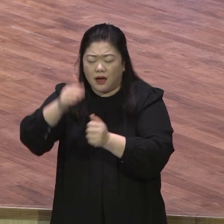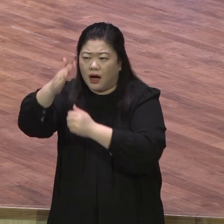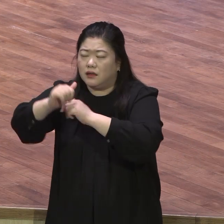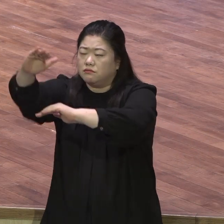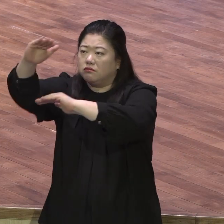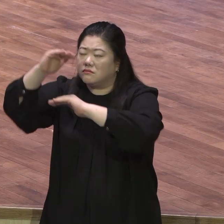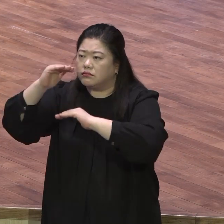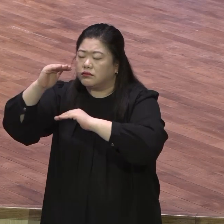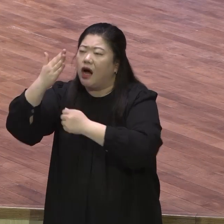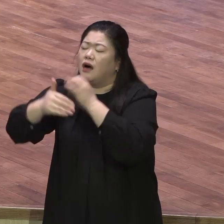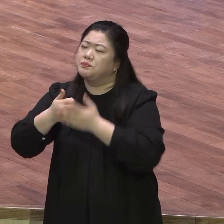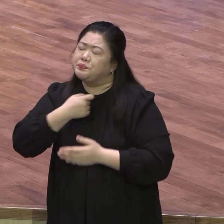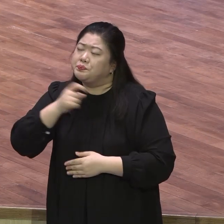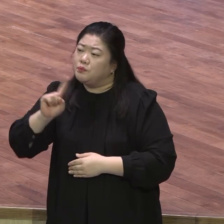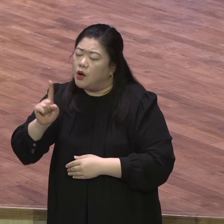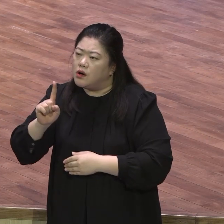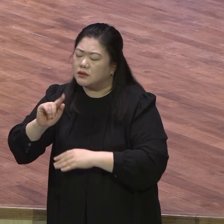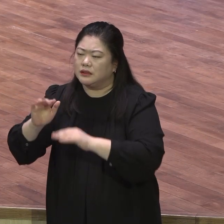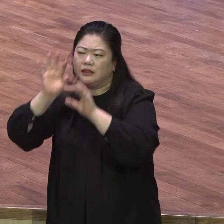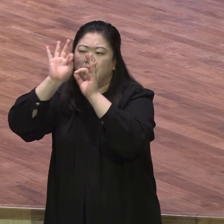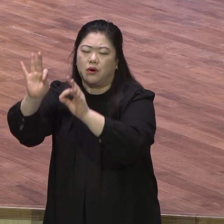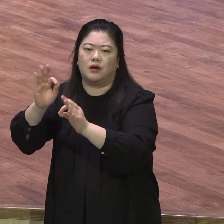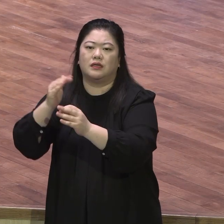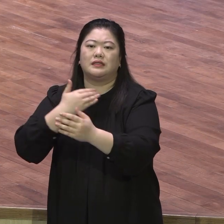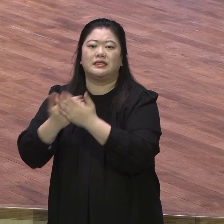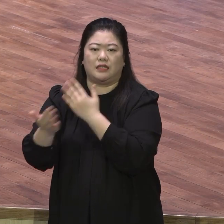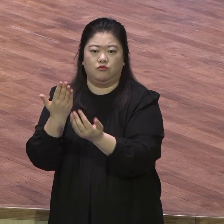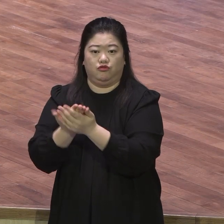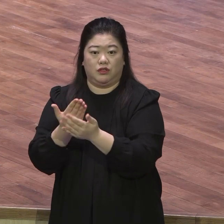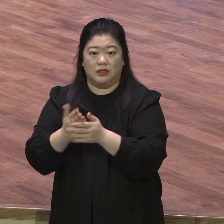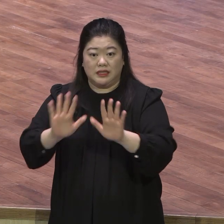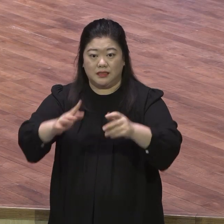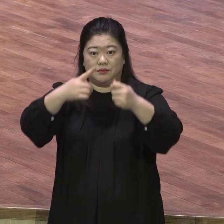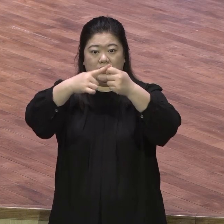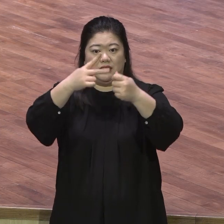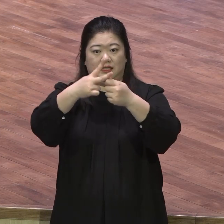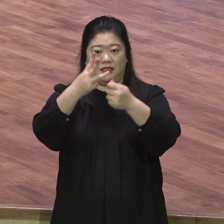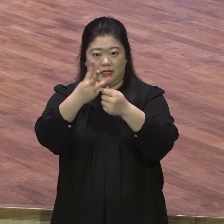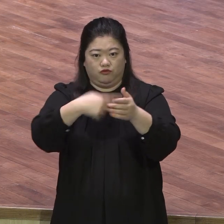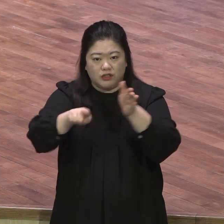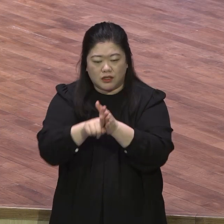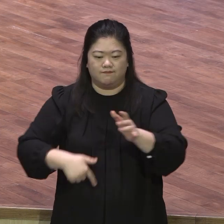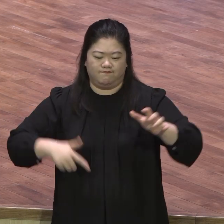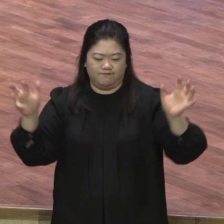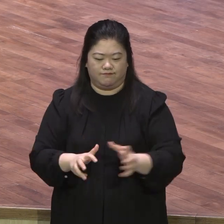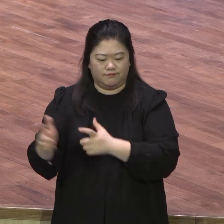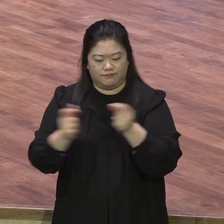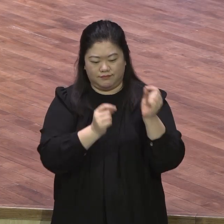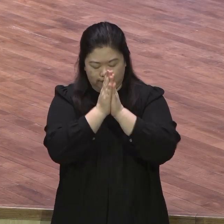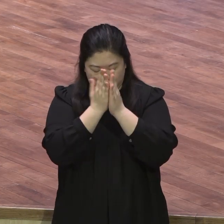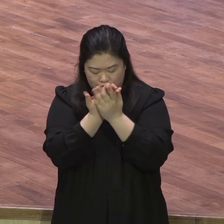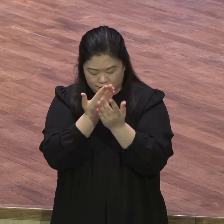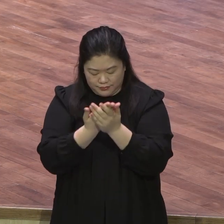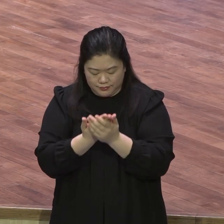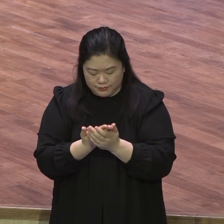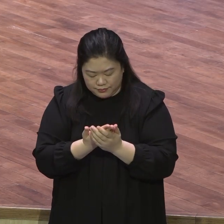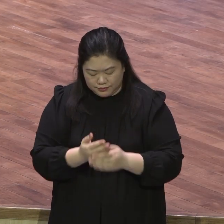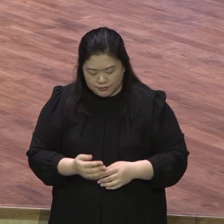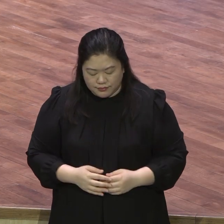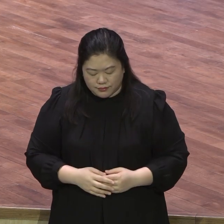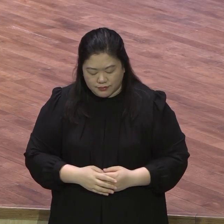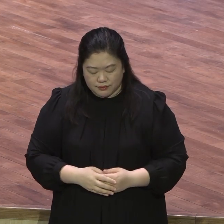그 은약이 성취되는 한 주간이 되게 하야 조사사 주하님에 지기도 하겠습니다 주여 사랑의 소리 하나님